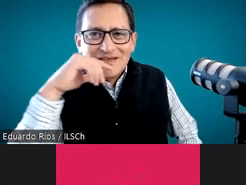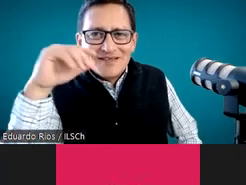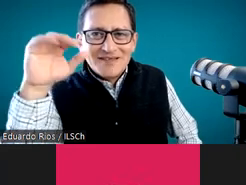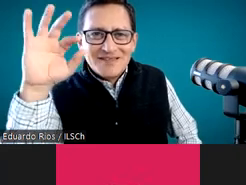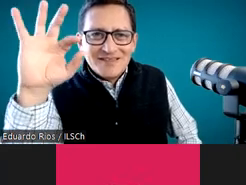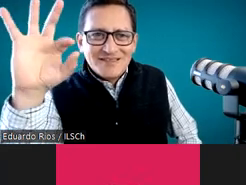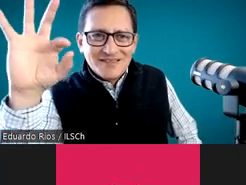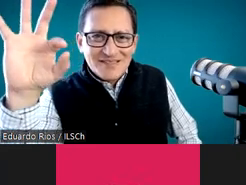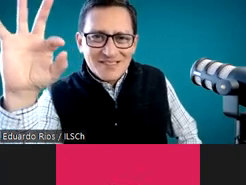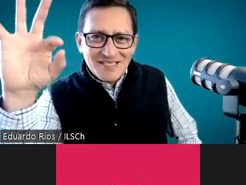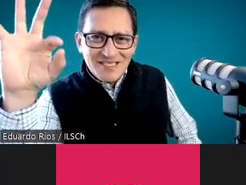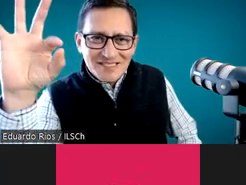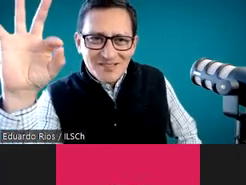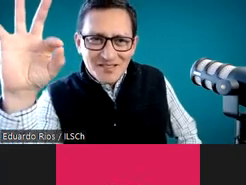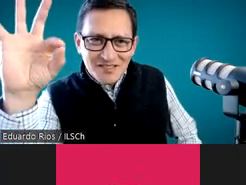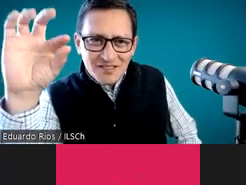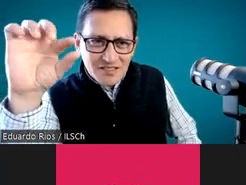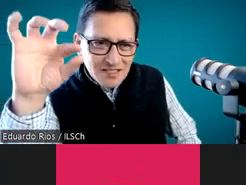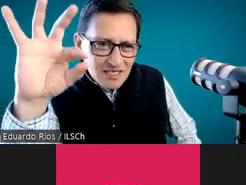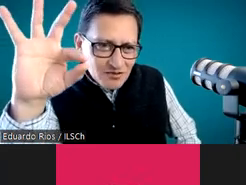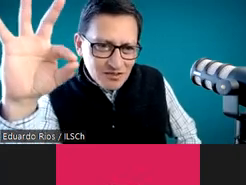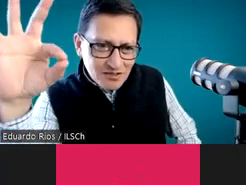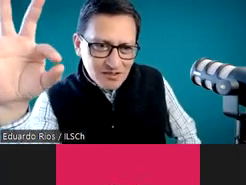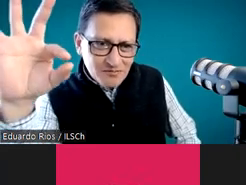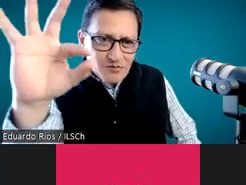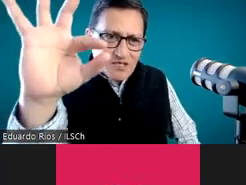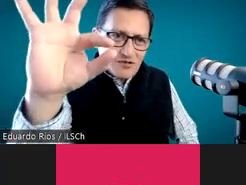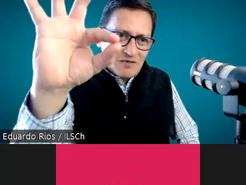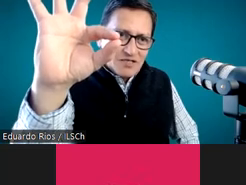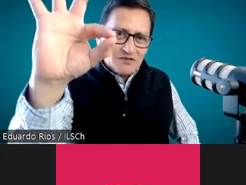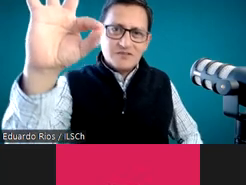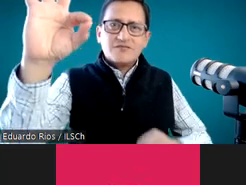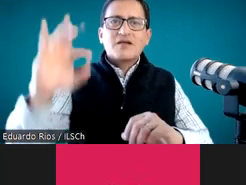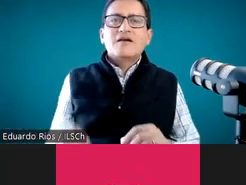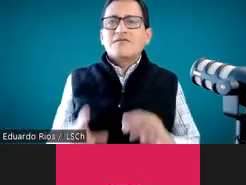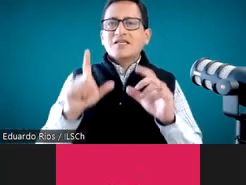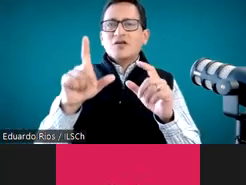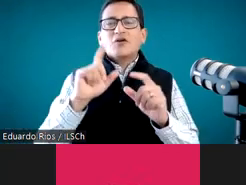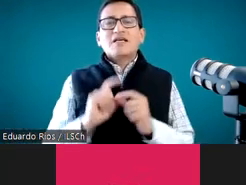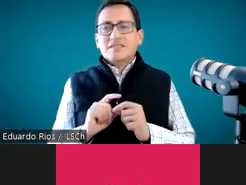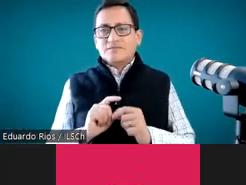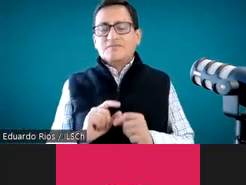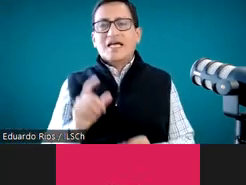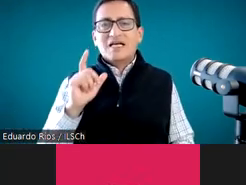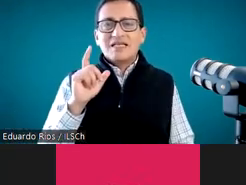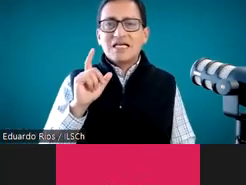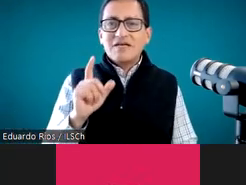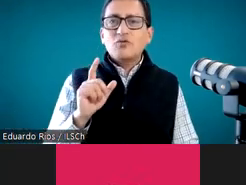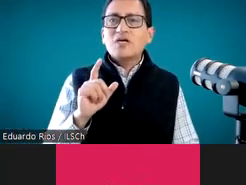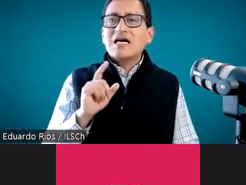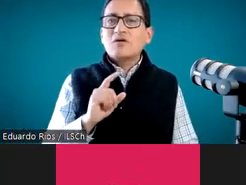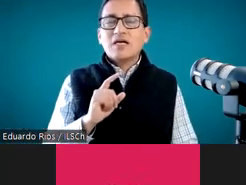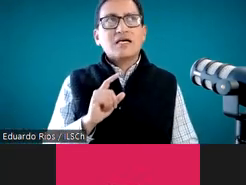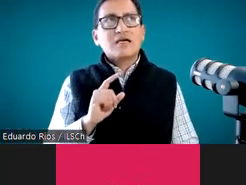Pequeñísimas. Chiquitita, ¿cierto? Así, chiquitita, la estoy dibujando ahí con la manita. Entonces, fíjense lo que voy a hacer para